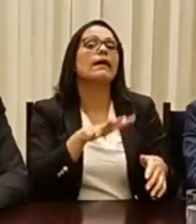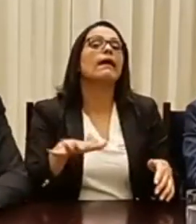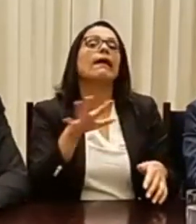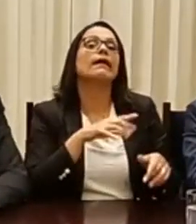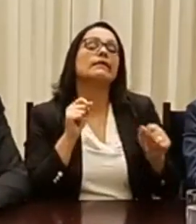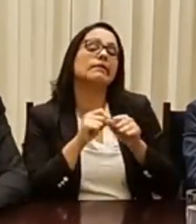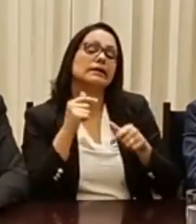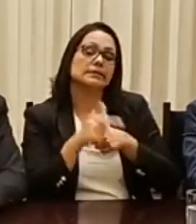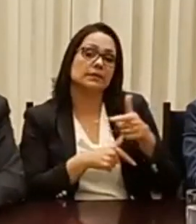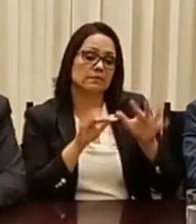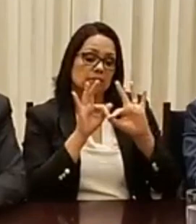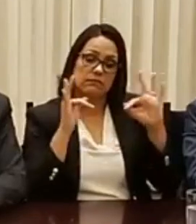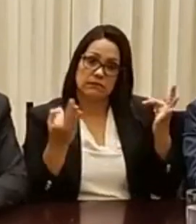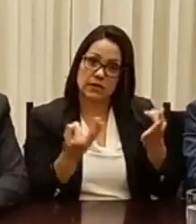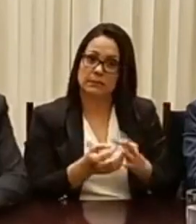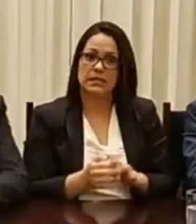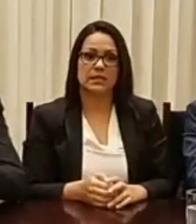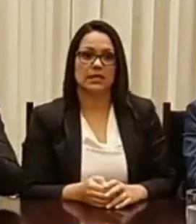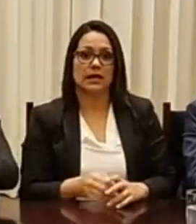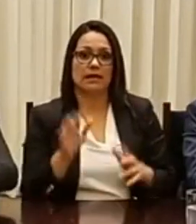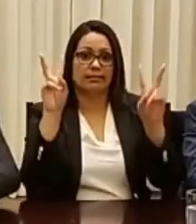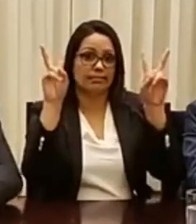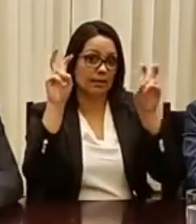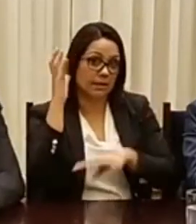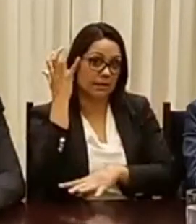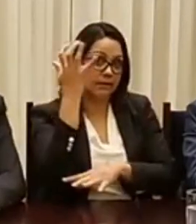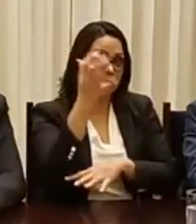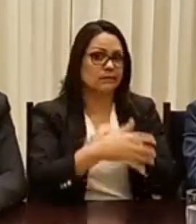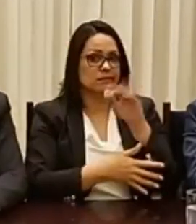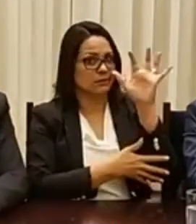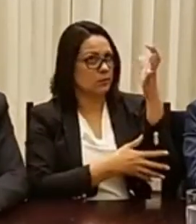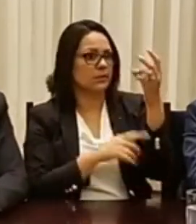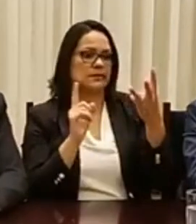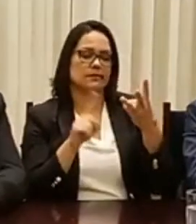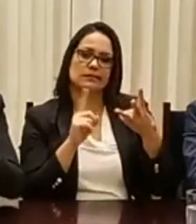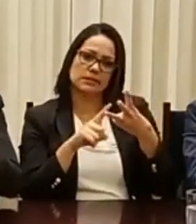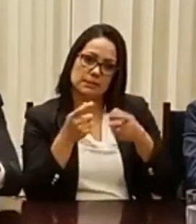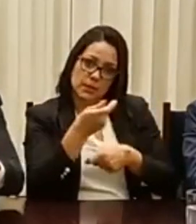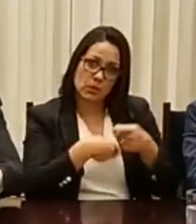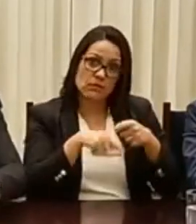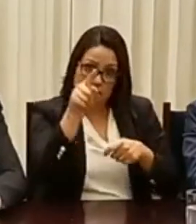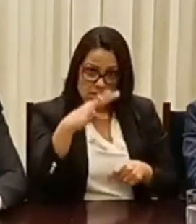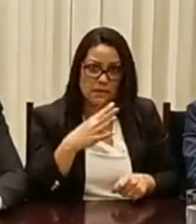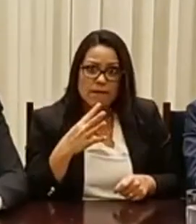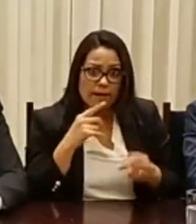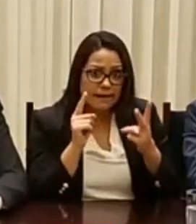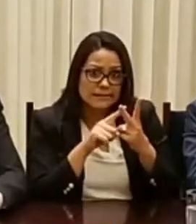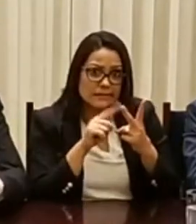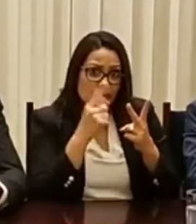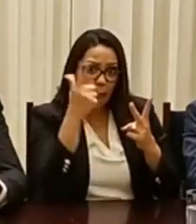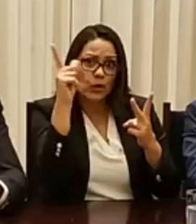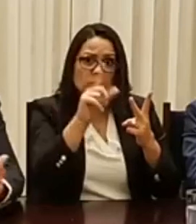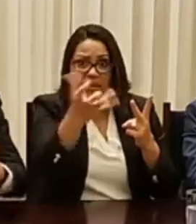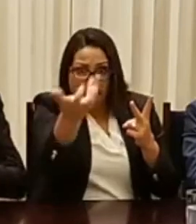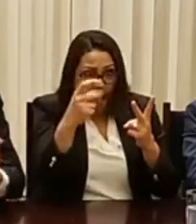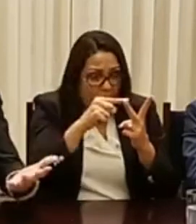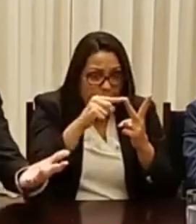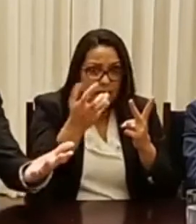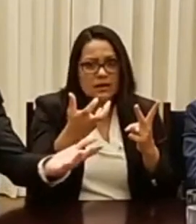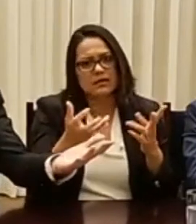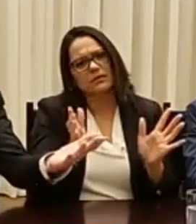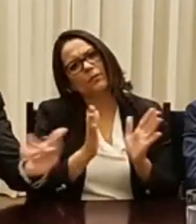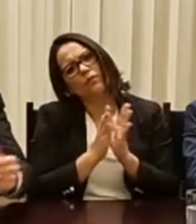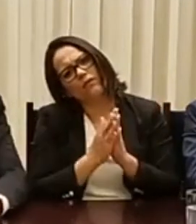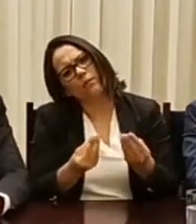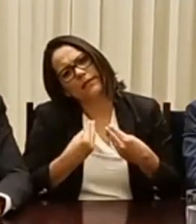questões de família, ambiental, economia, segurança, você conhece? Você não conhece? Dá uma